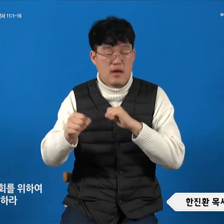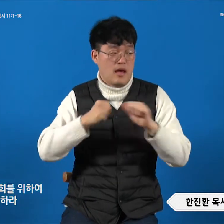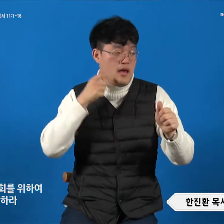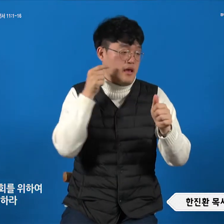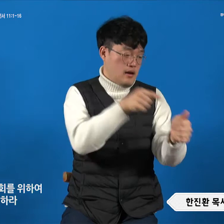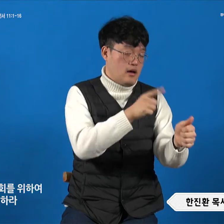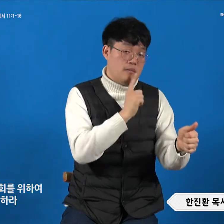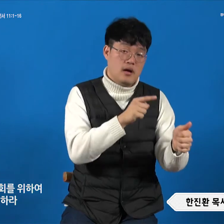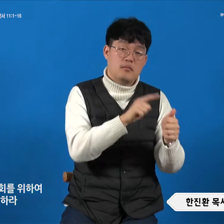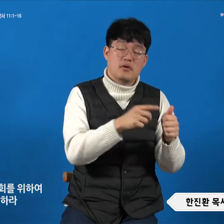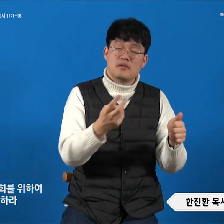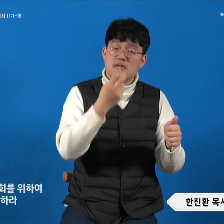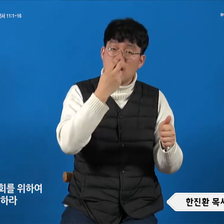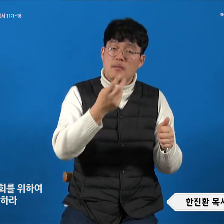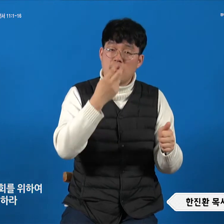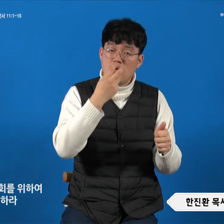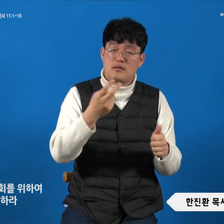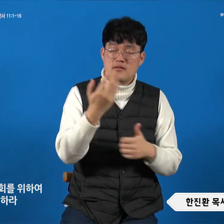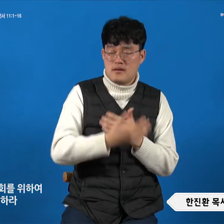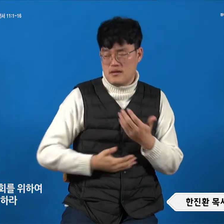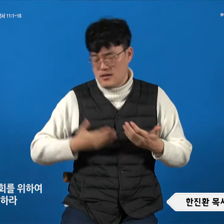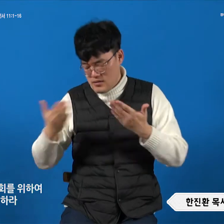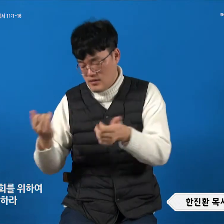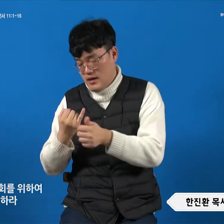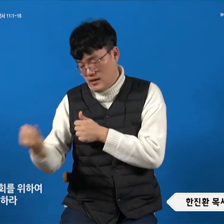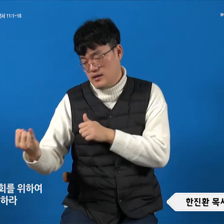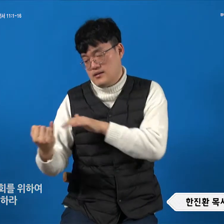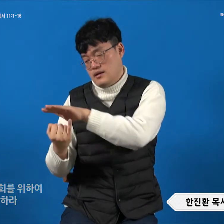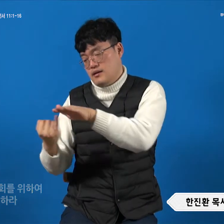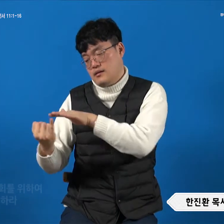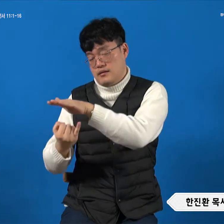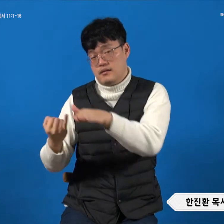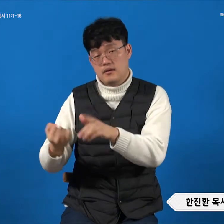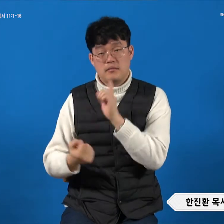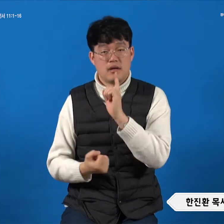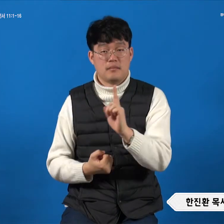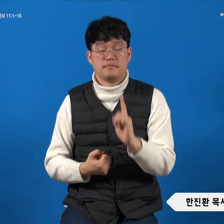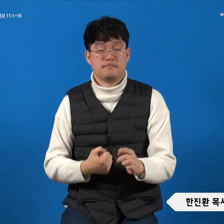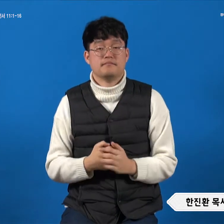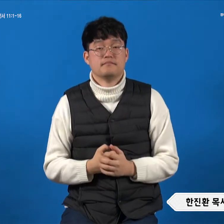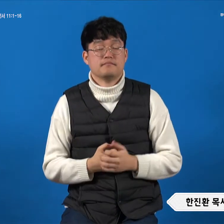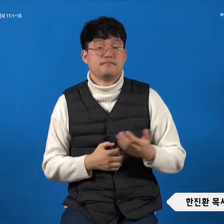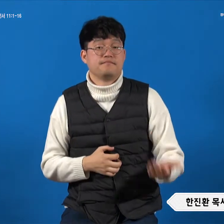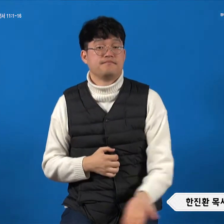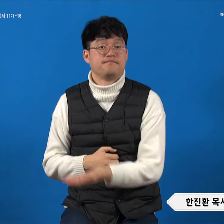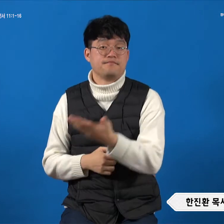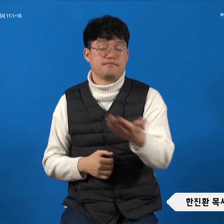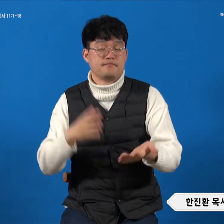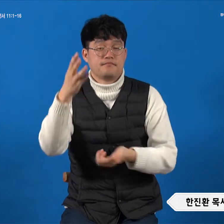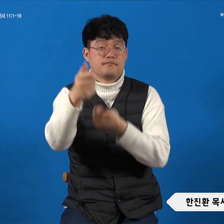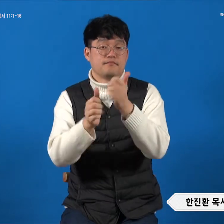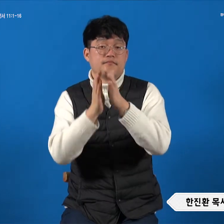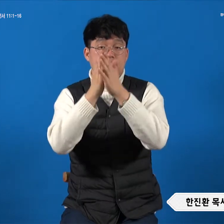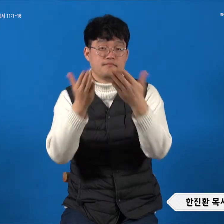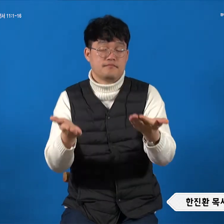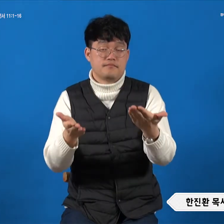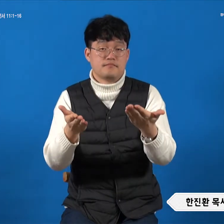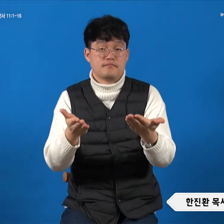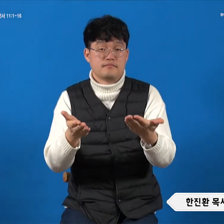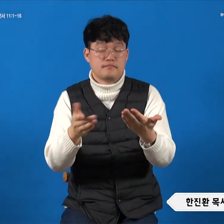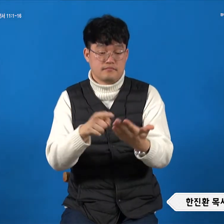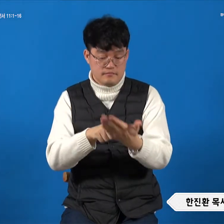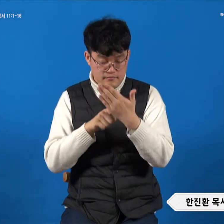하라. 한마디로 생명을 다해서 아내를 사랑하라 하는 말입니다. 여러분,